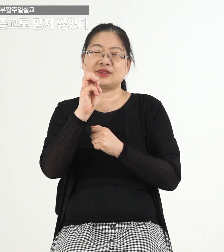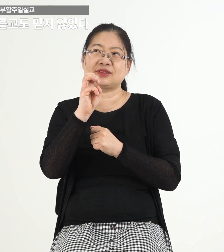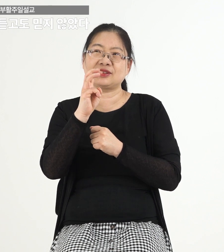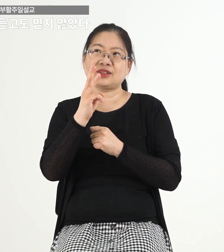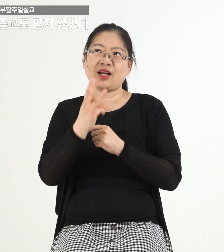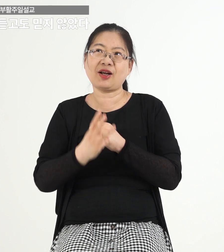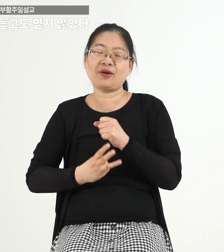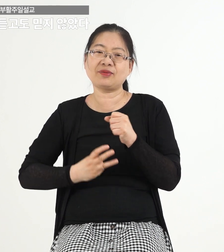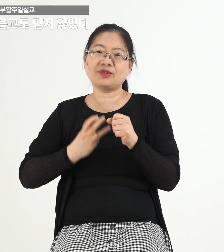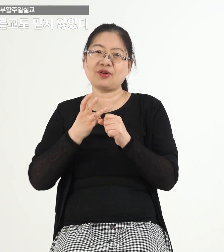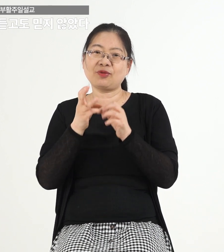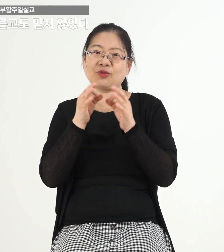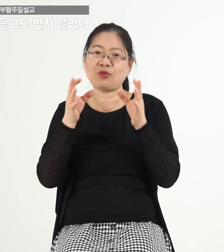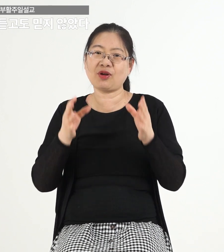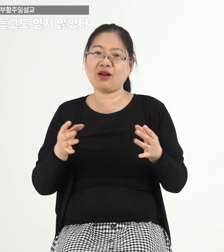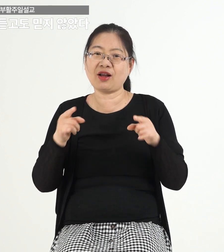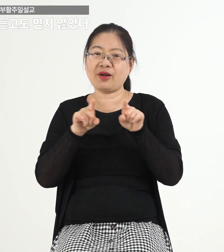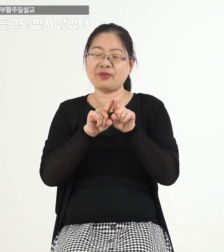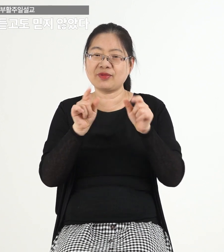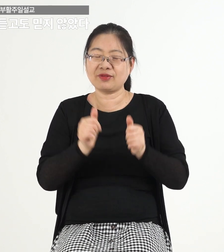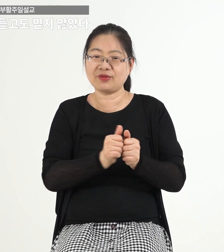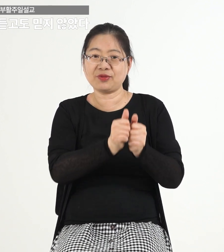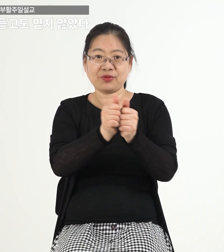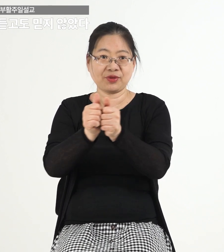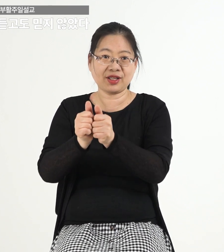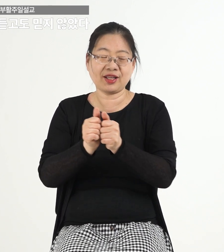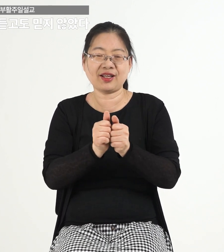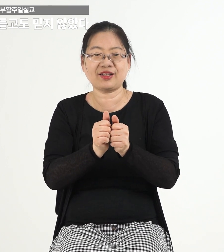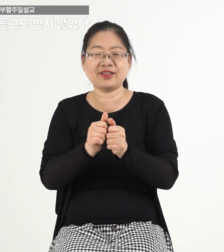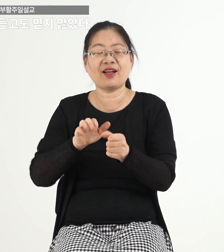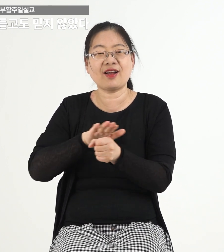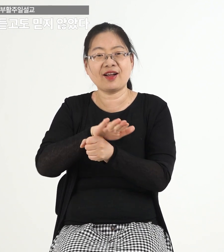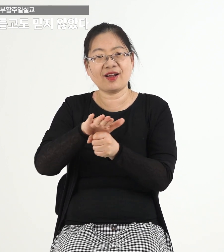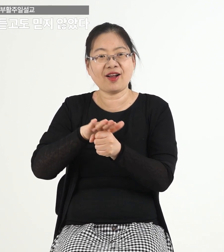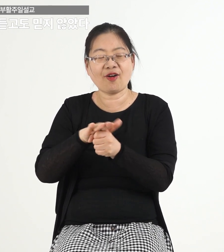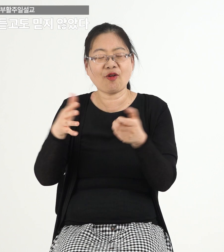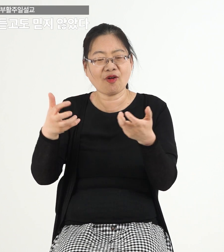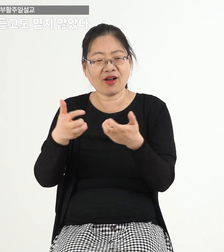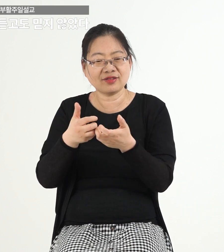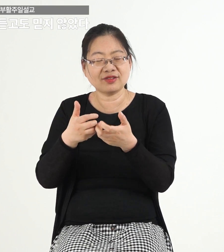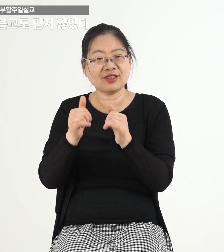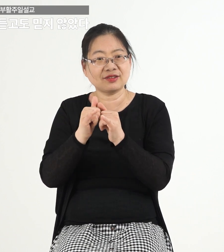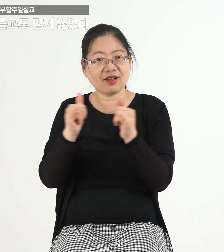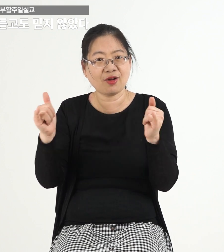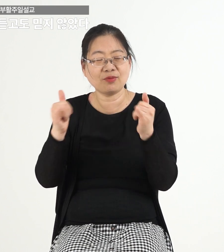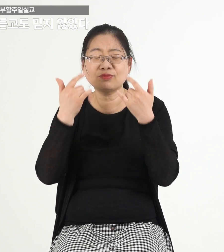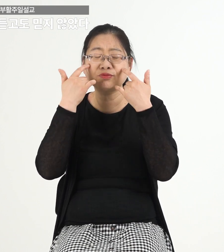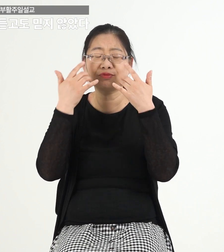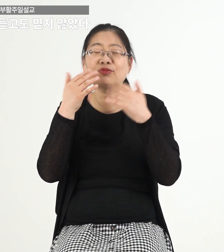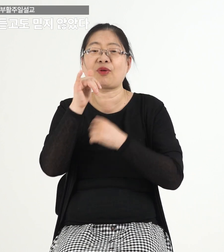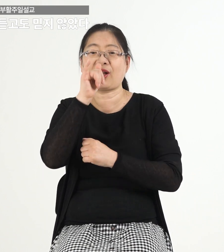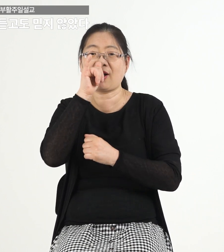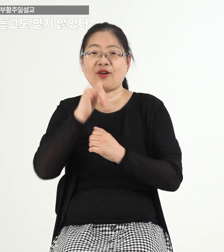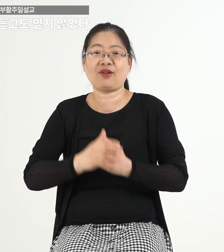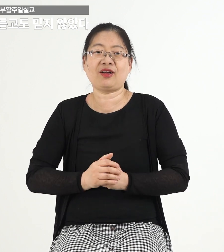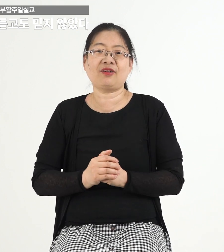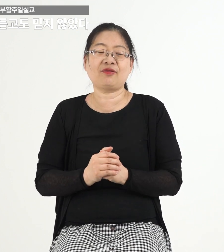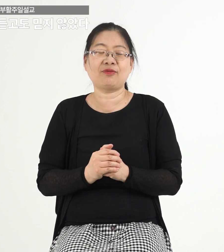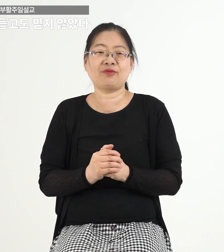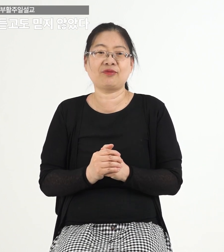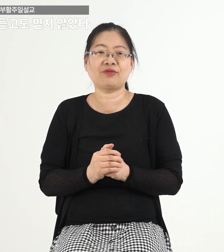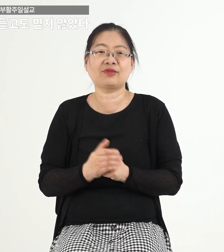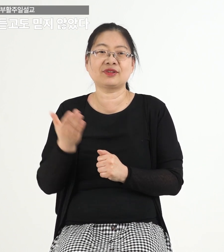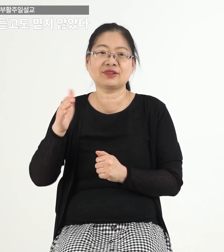33년쯤의 생애 속에 함께했던 애정을 담은 인물들이 분명히 있었습니다.